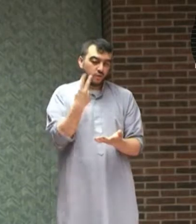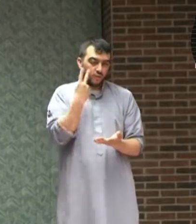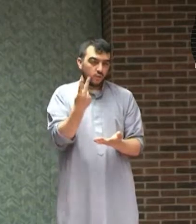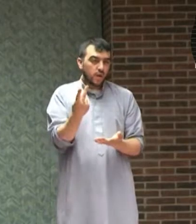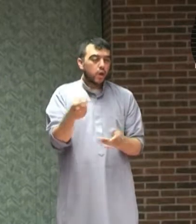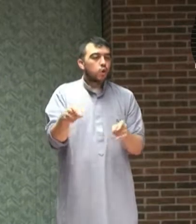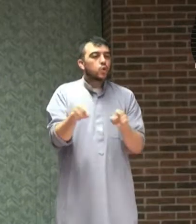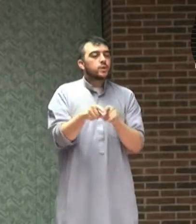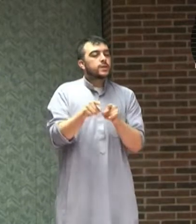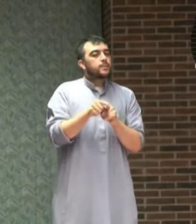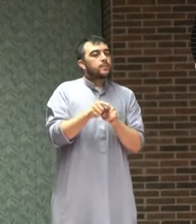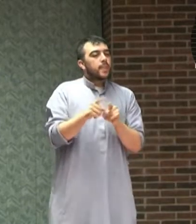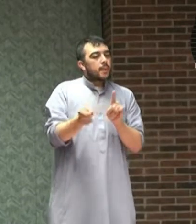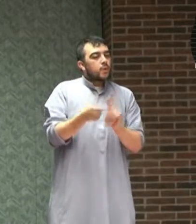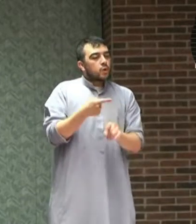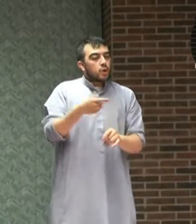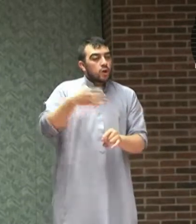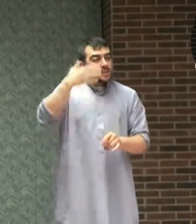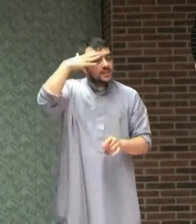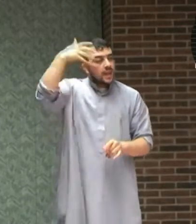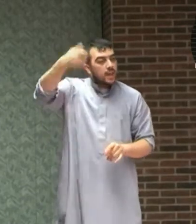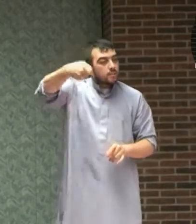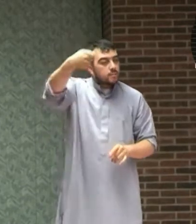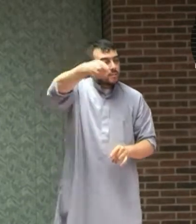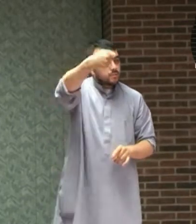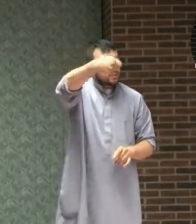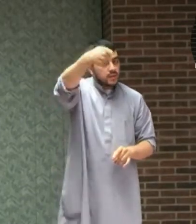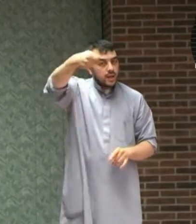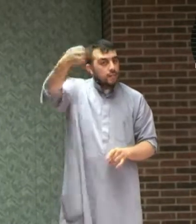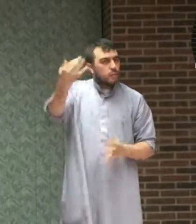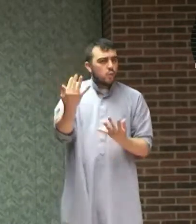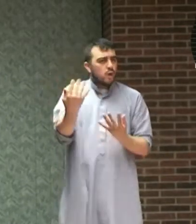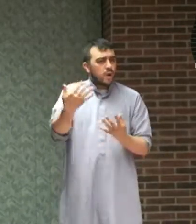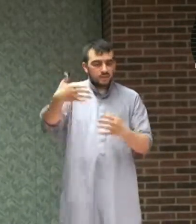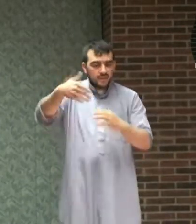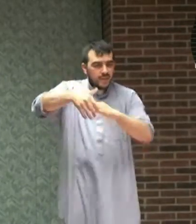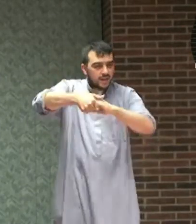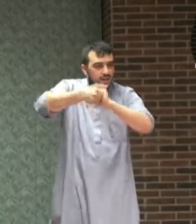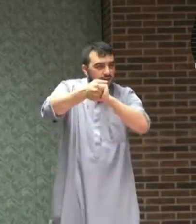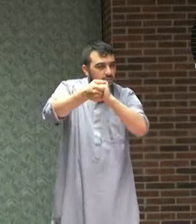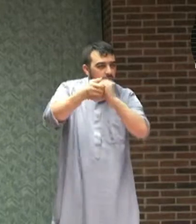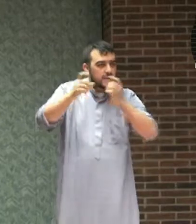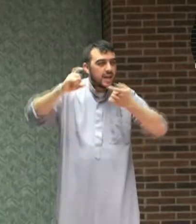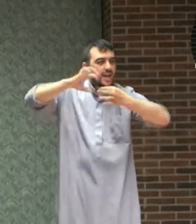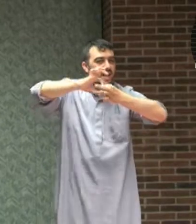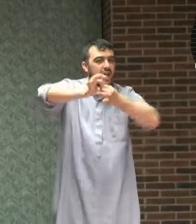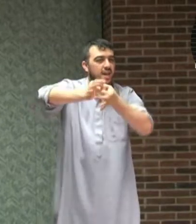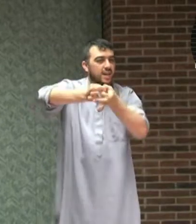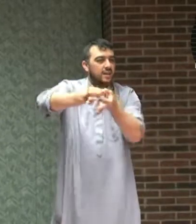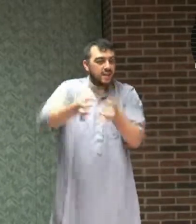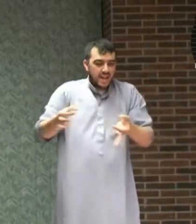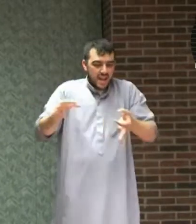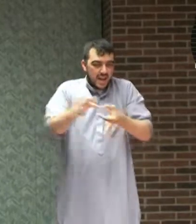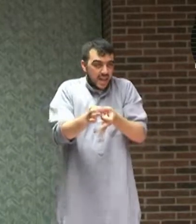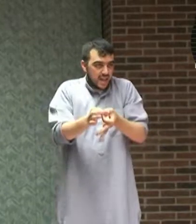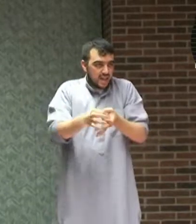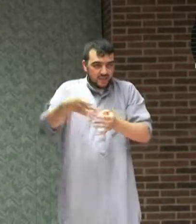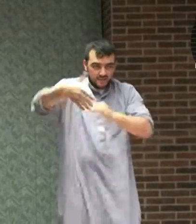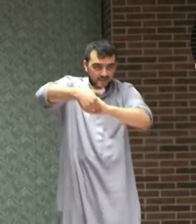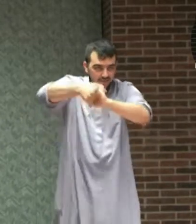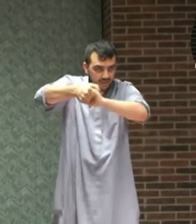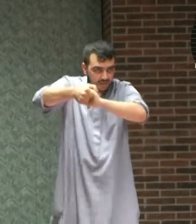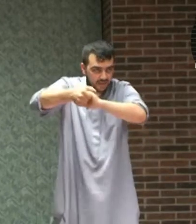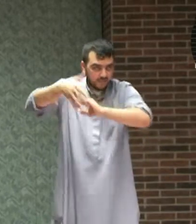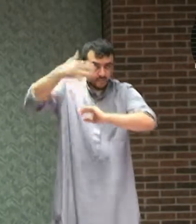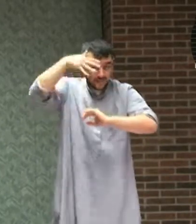été assidue sur le fait de donner le salam. De donner le salam pour pouvoir avoir justement un lien avec son frère, avec